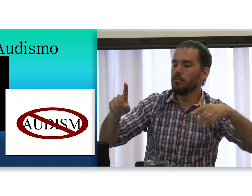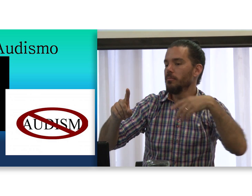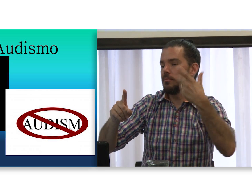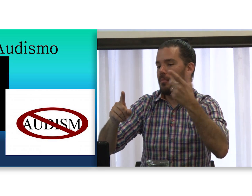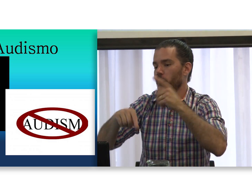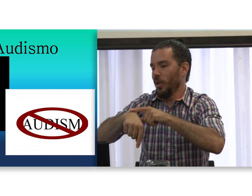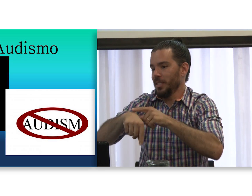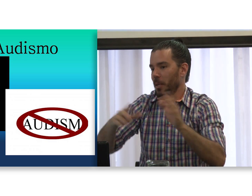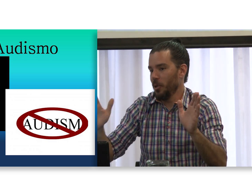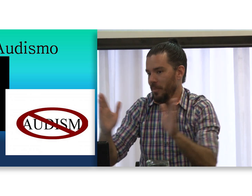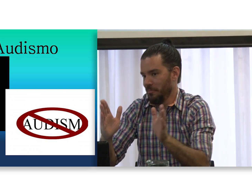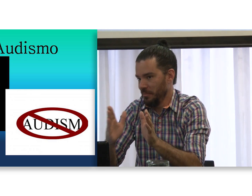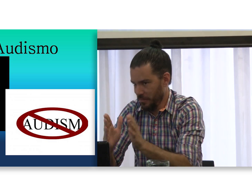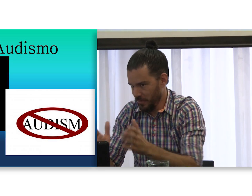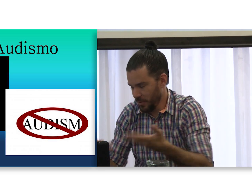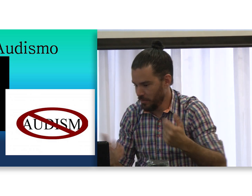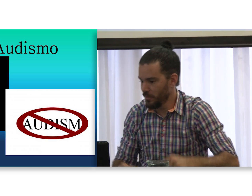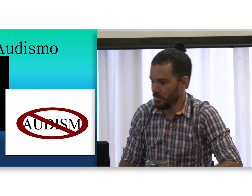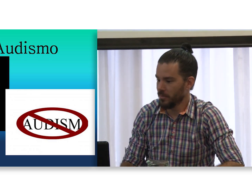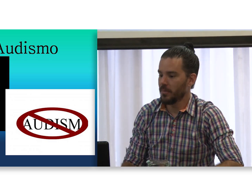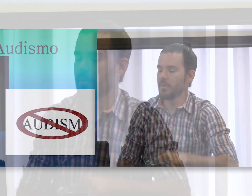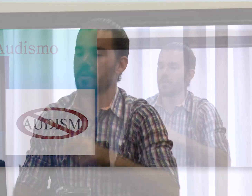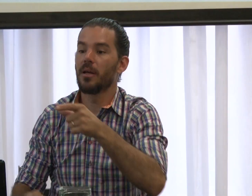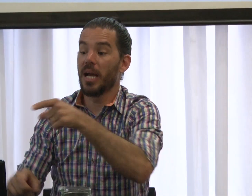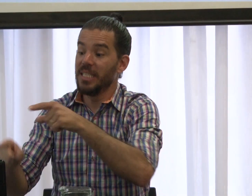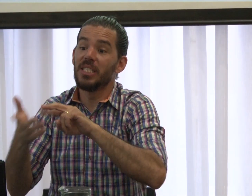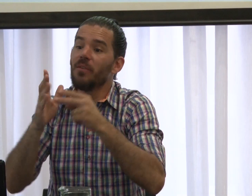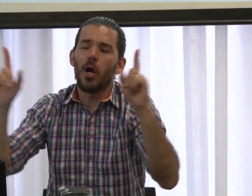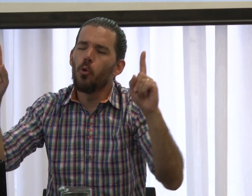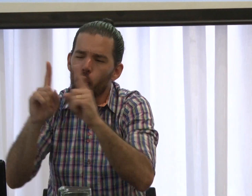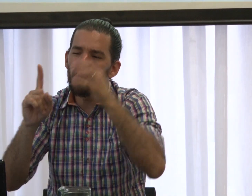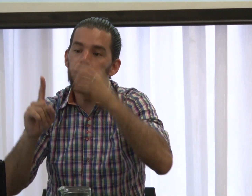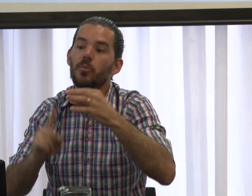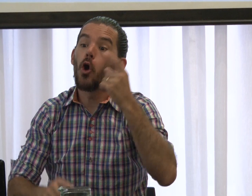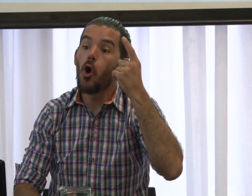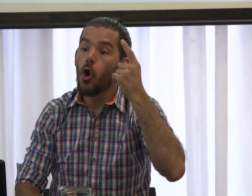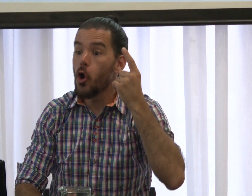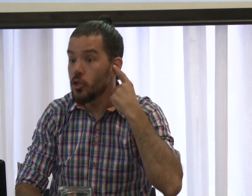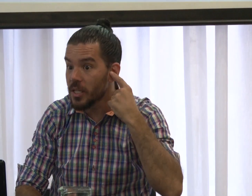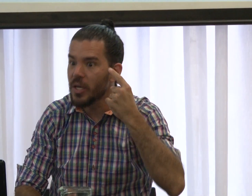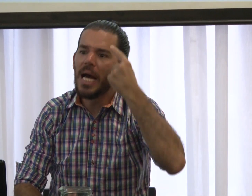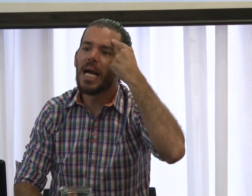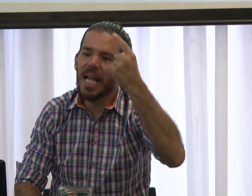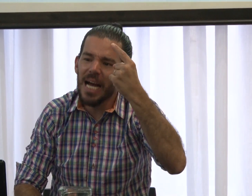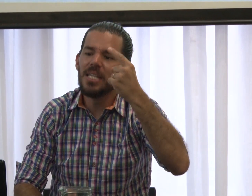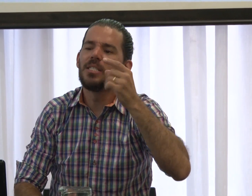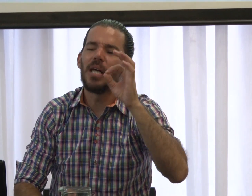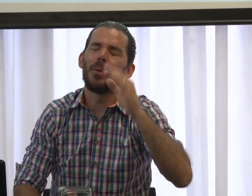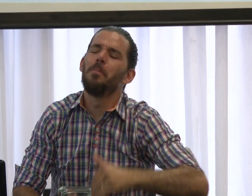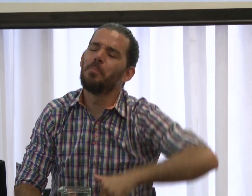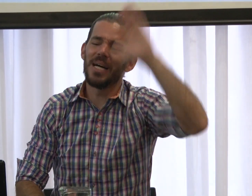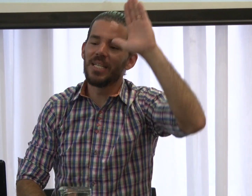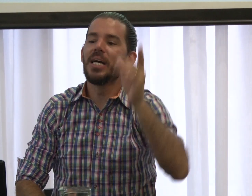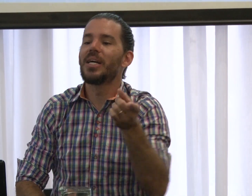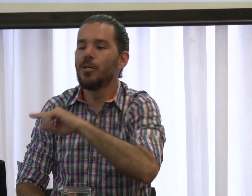entró a la comunidad sorda a ver profundamente qué era lo que necesitábamos nosotros. Esto pasa en la sociedad oyente. La comunidad